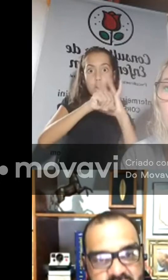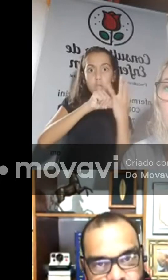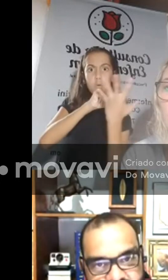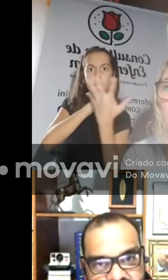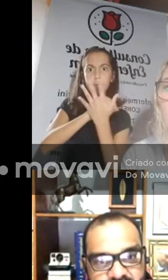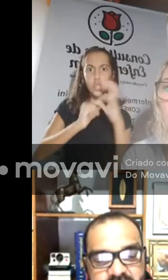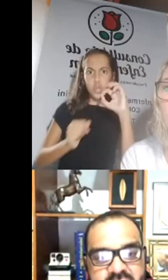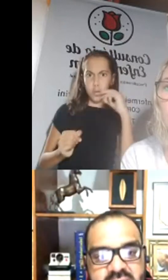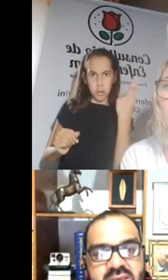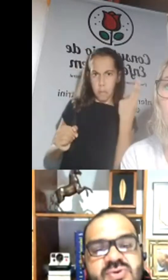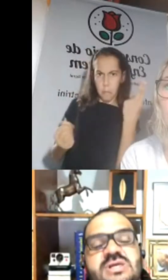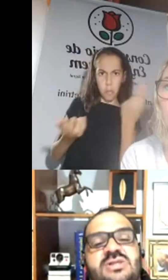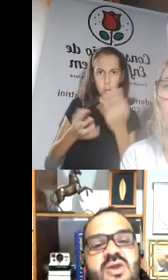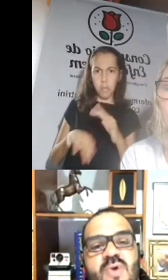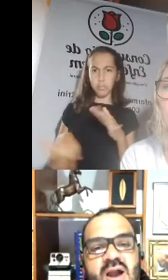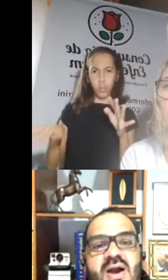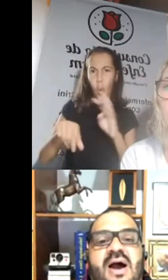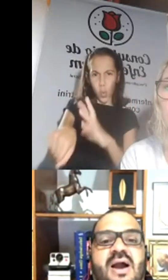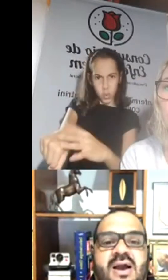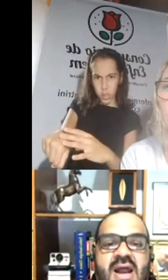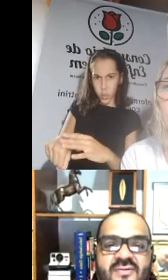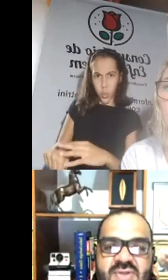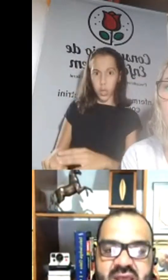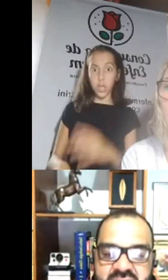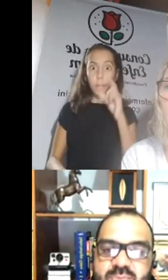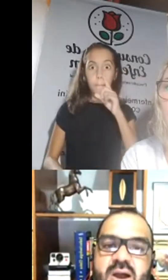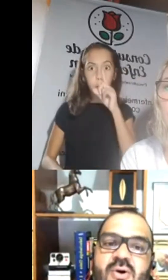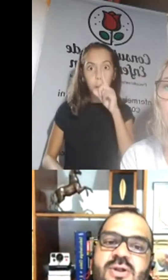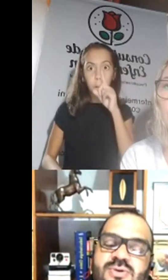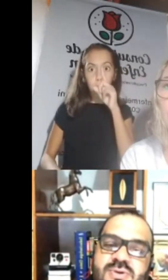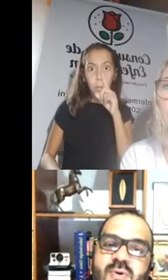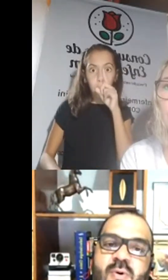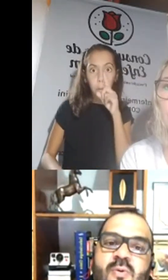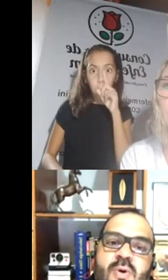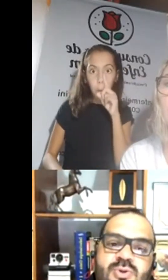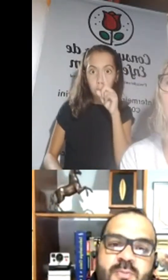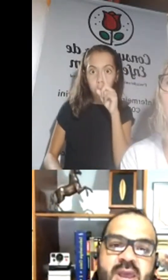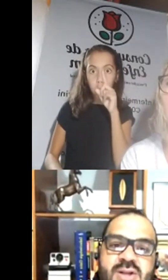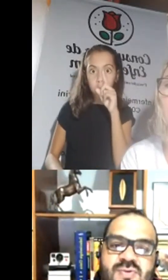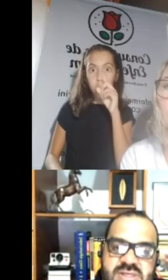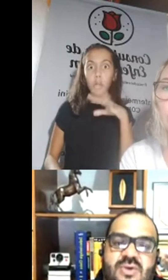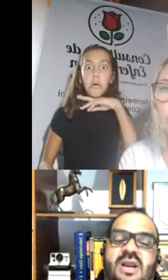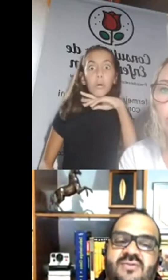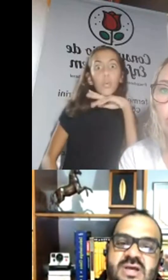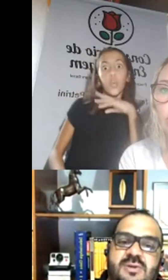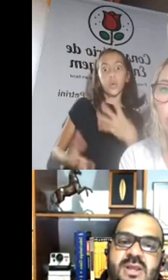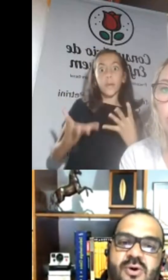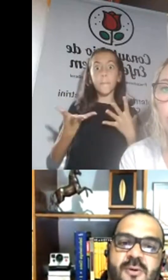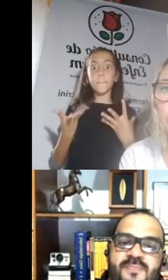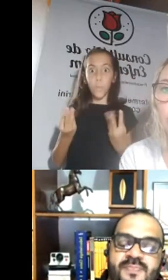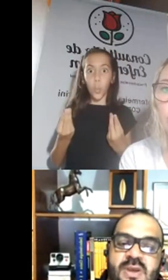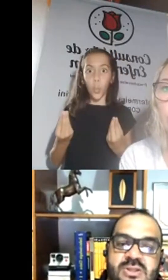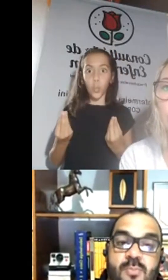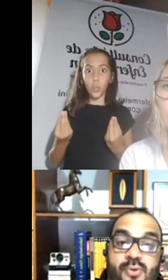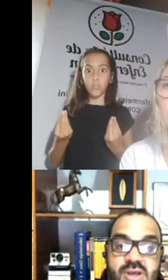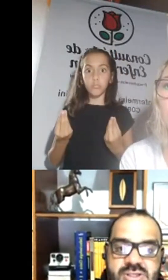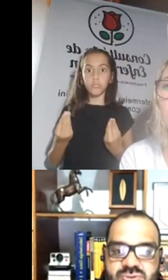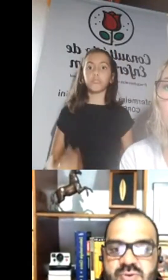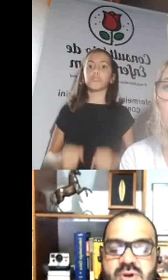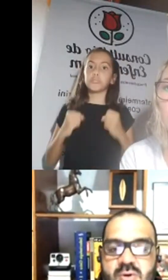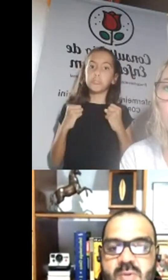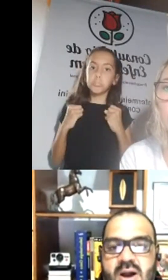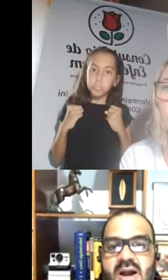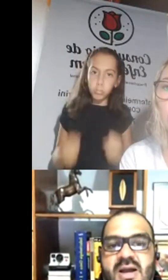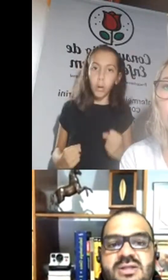eles aumentam e você tem uma gravidade maior, ou quanto menos você tem uma gravidade menor. Então, por